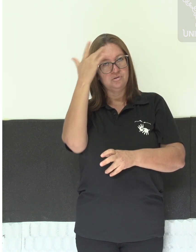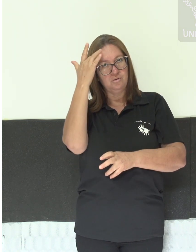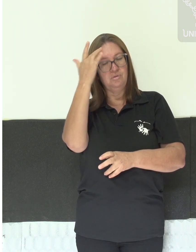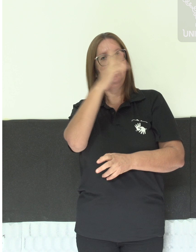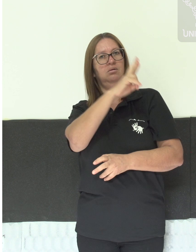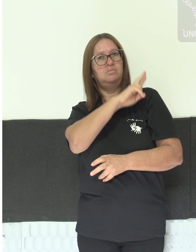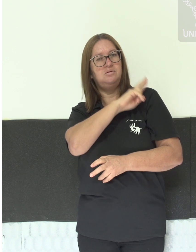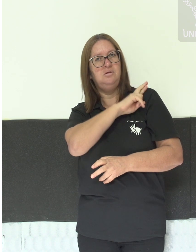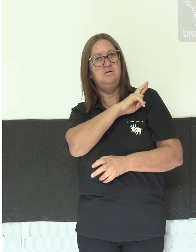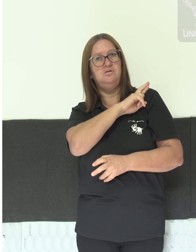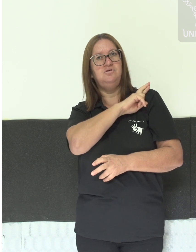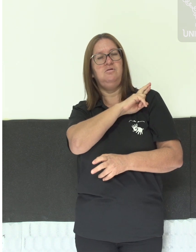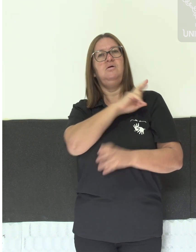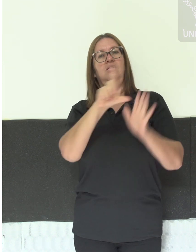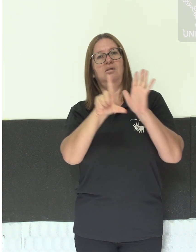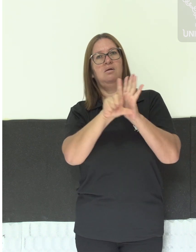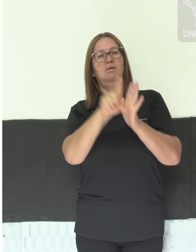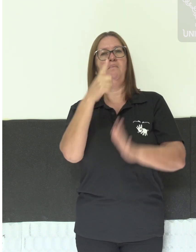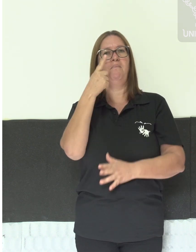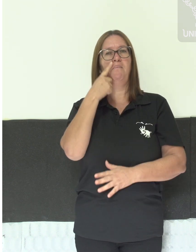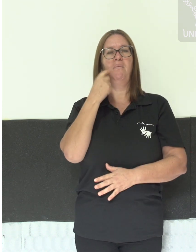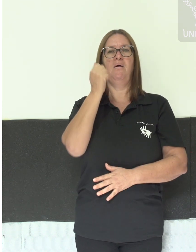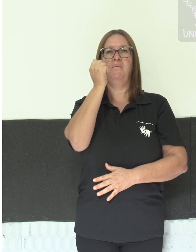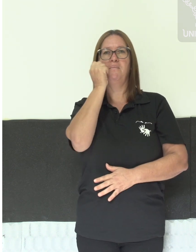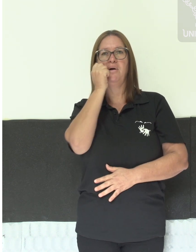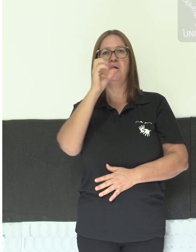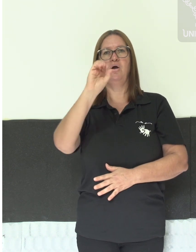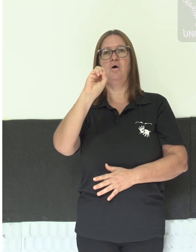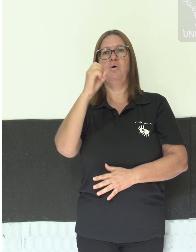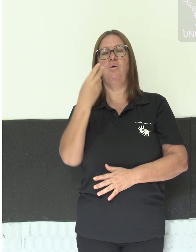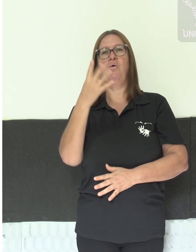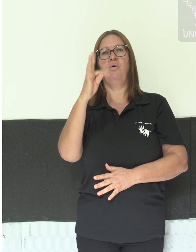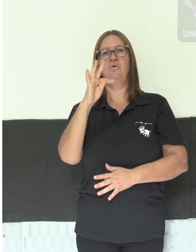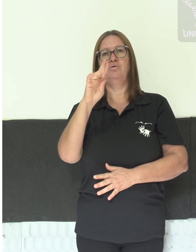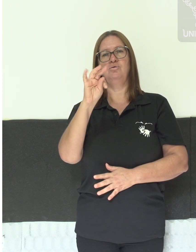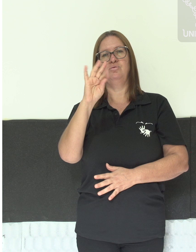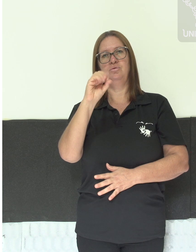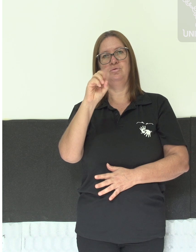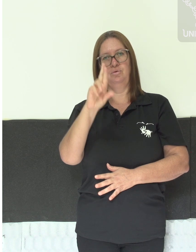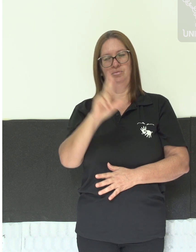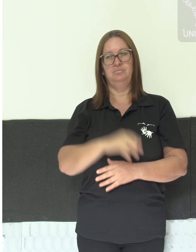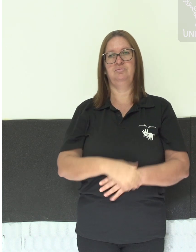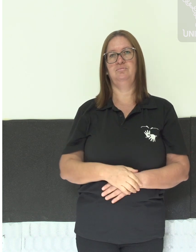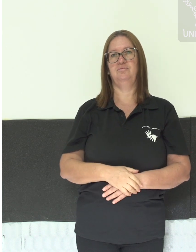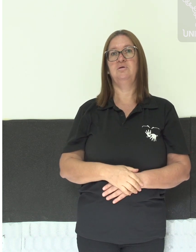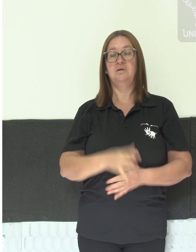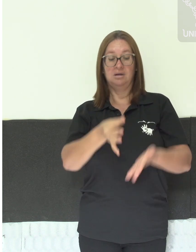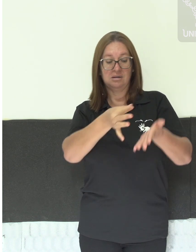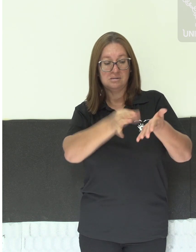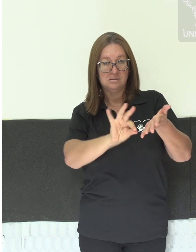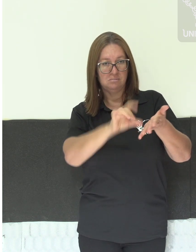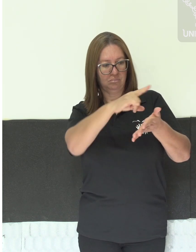legal, pai, mãe ou tutor ou tutora, que deverá assinar